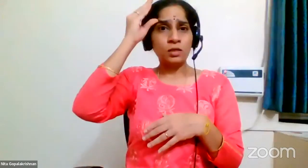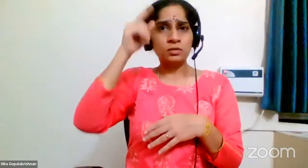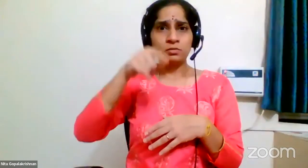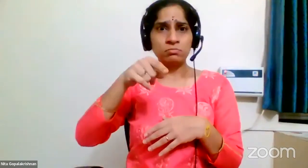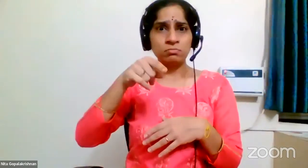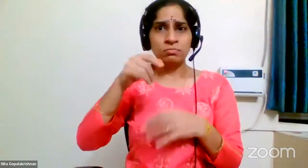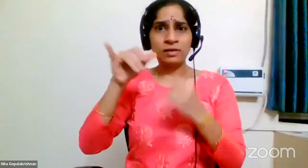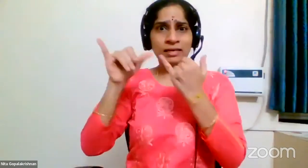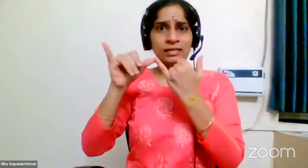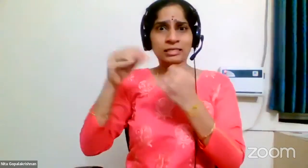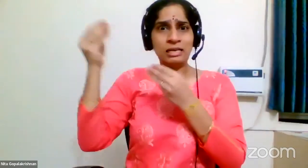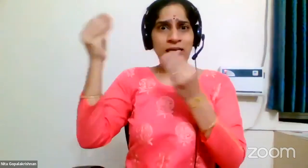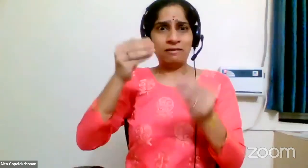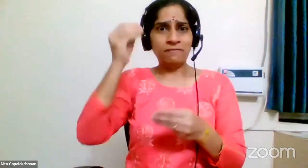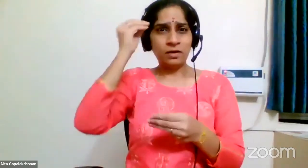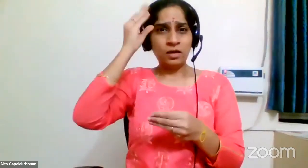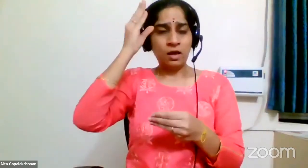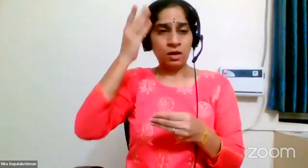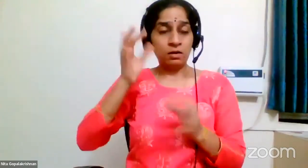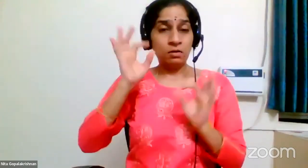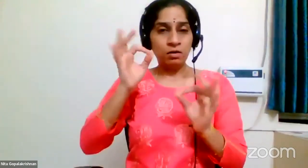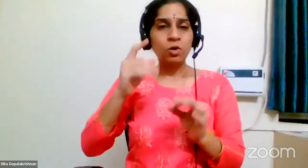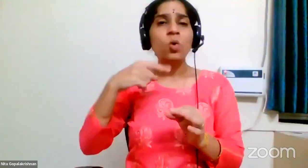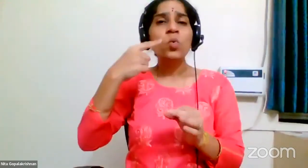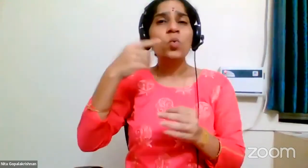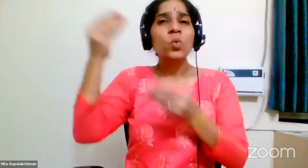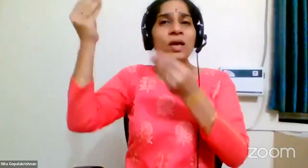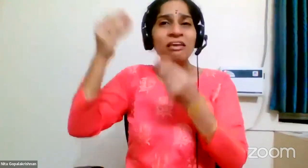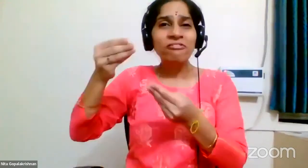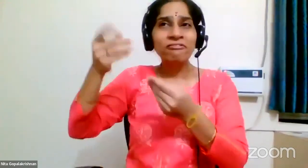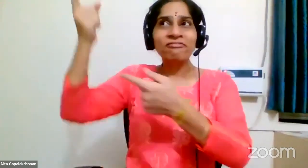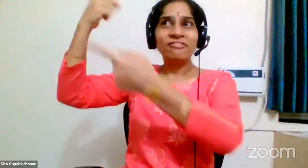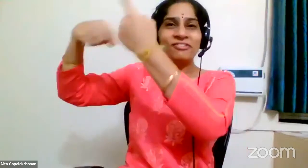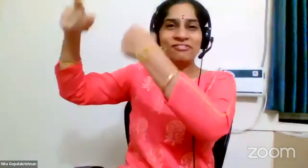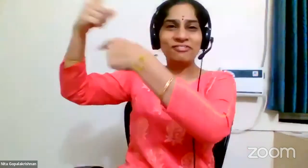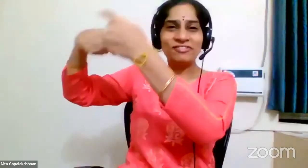ज्ञान आया, ये सारी बातें हमने पढ़ी।